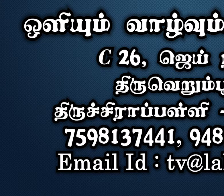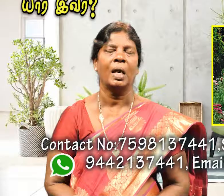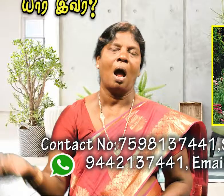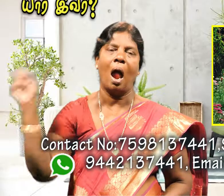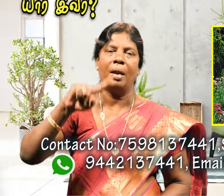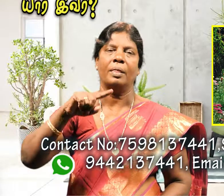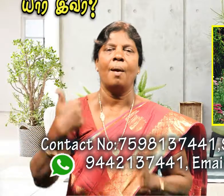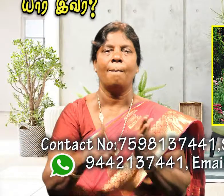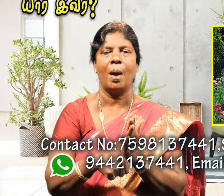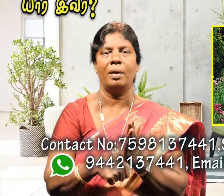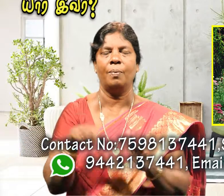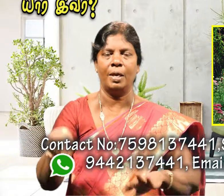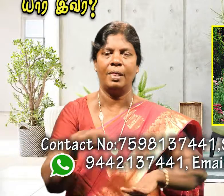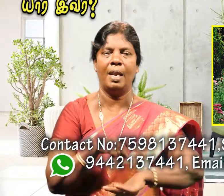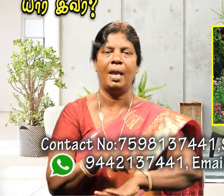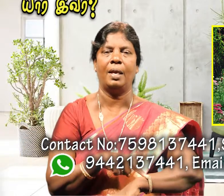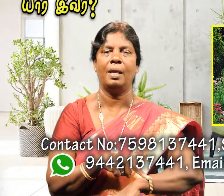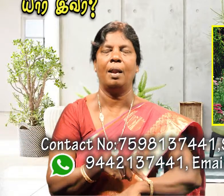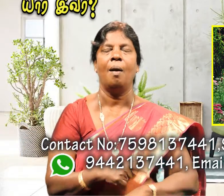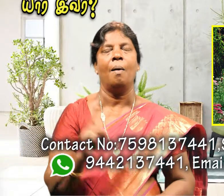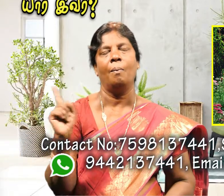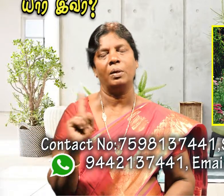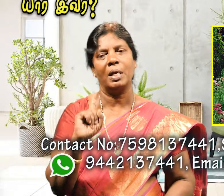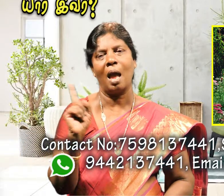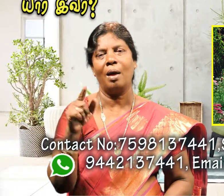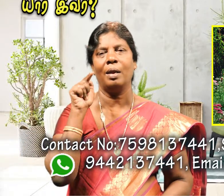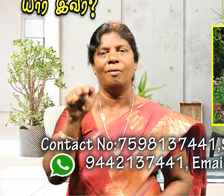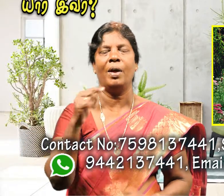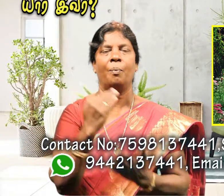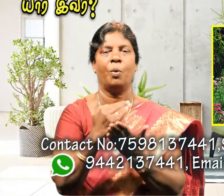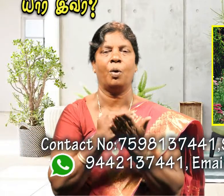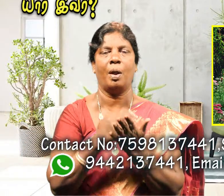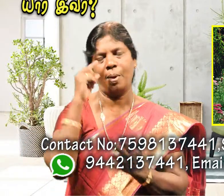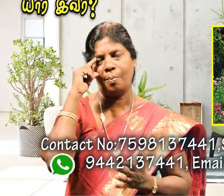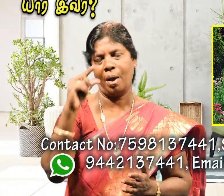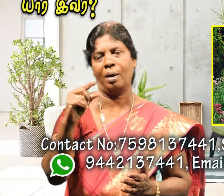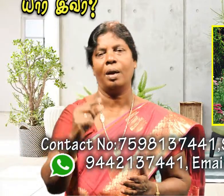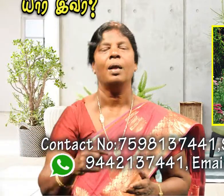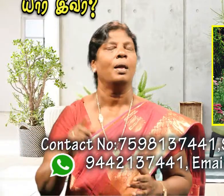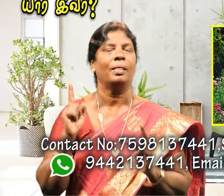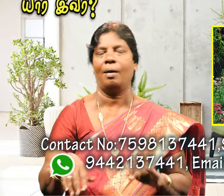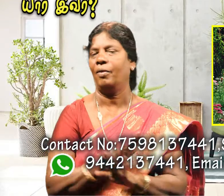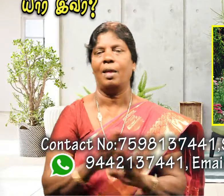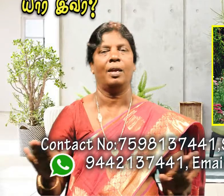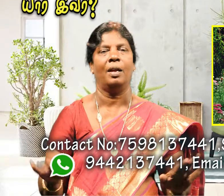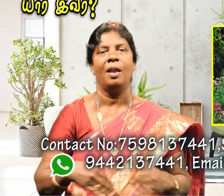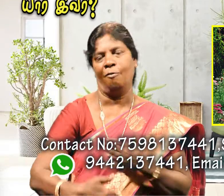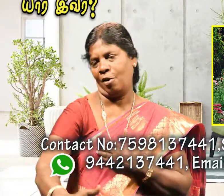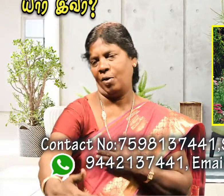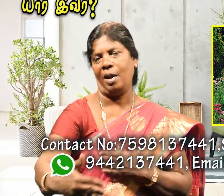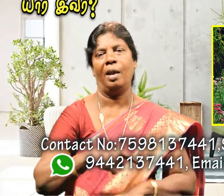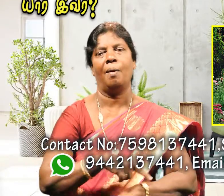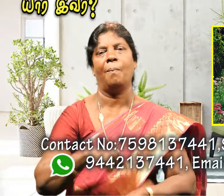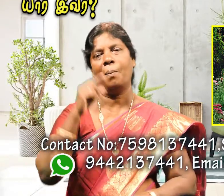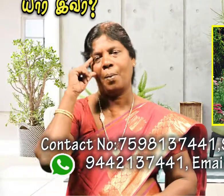tv@lala.org.in. அடுத்த வாரமும் இதே நேரத்தில் மற்றொரு யாரிவர் நிகழ்ச்சியை காண தவறாதீர்கள்.